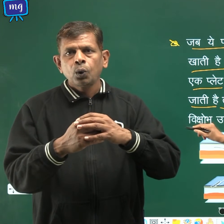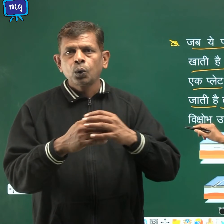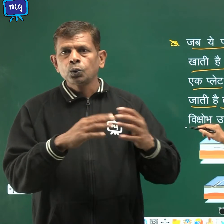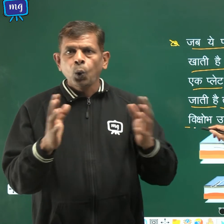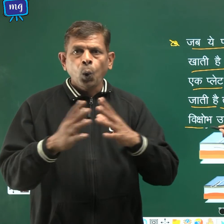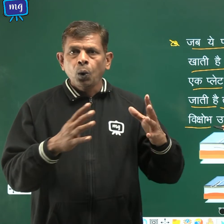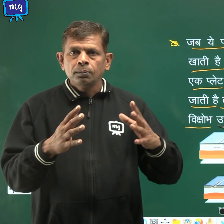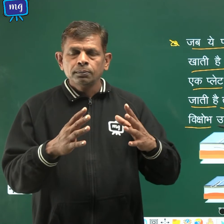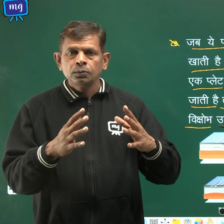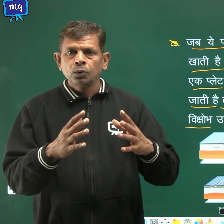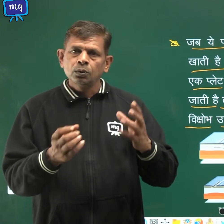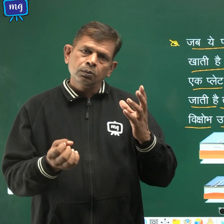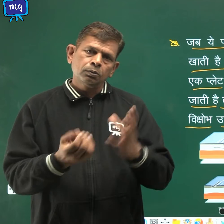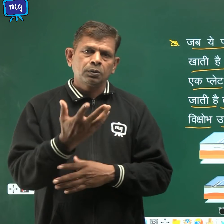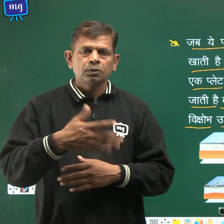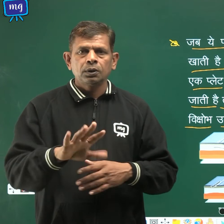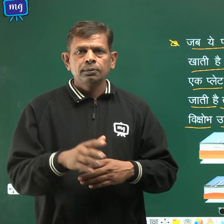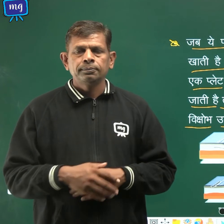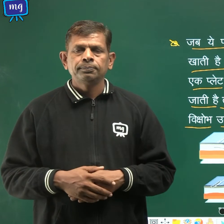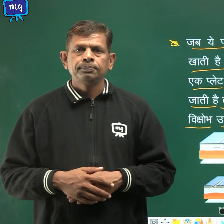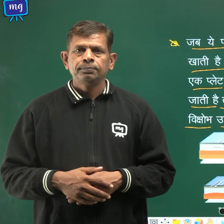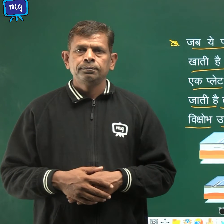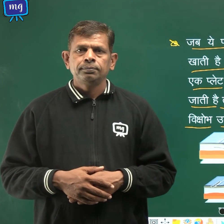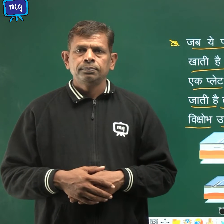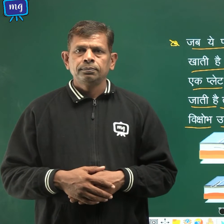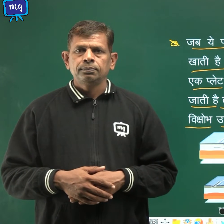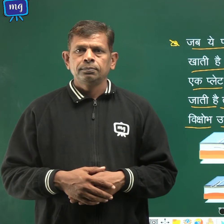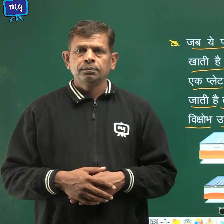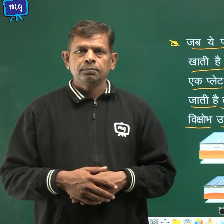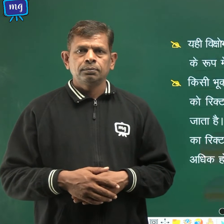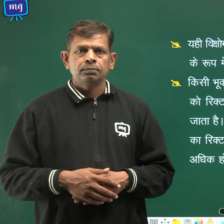विक्षोभ उत्पन्न होता है।